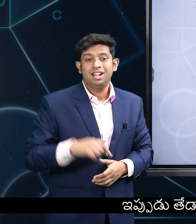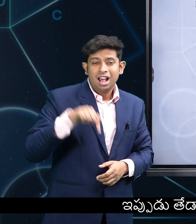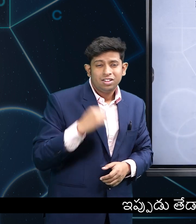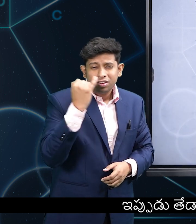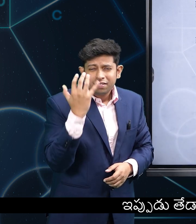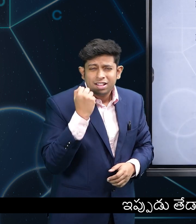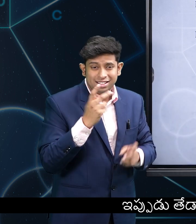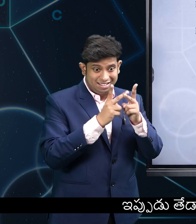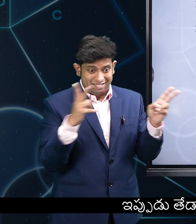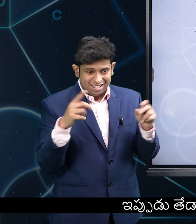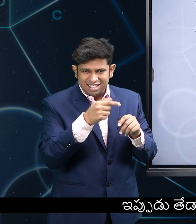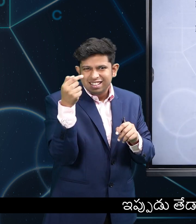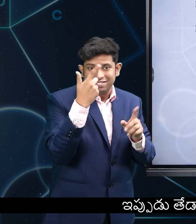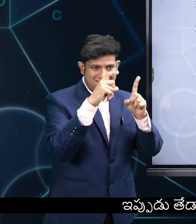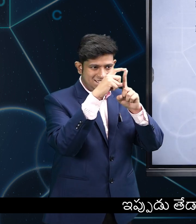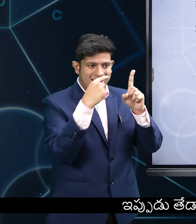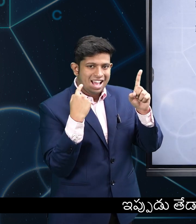ఇప్పుడు తేడా కనుగొనండి. d1